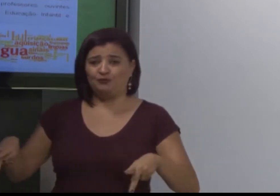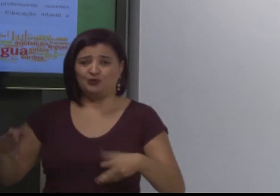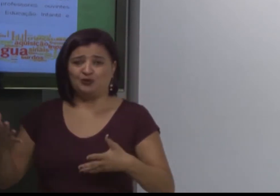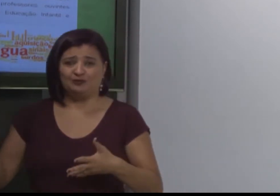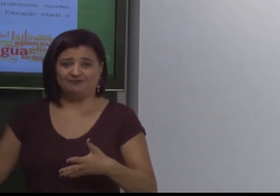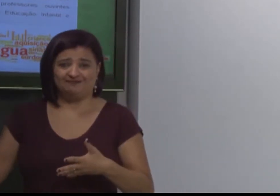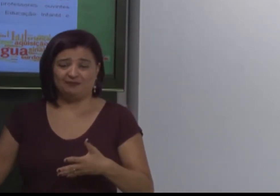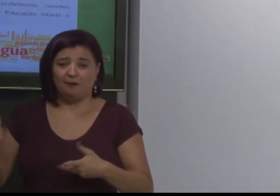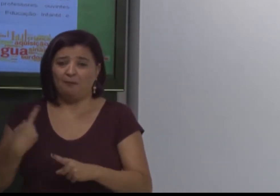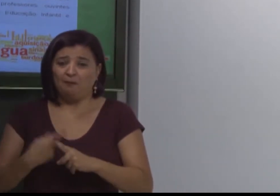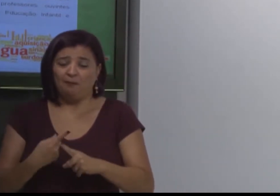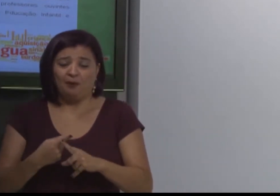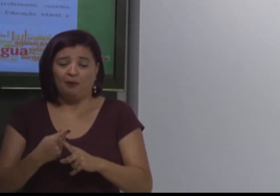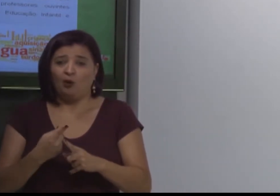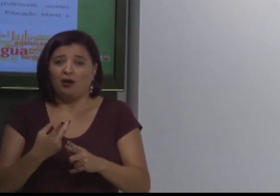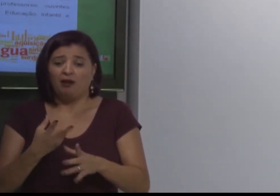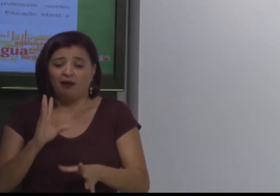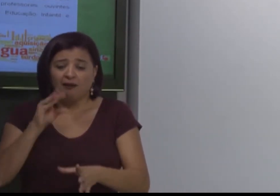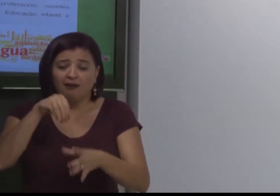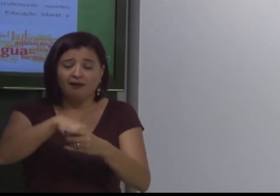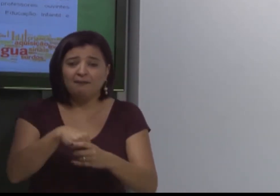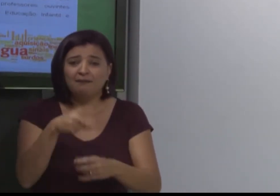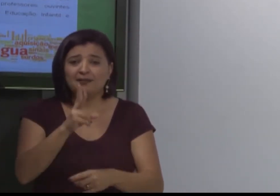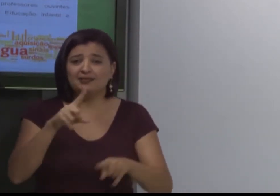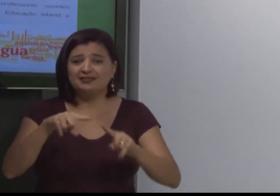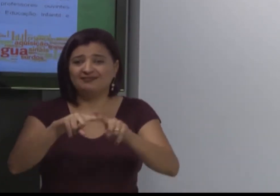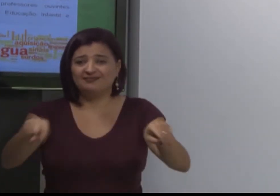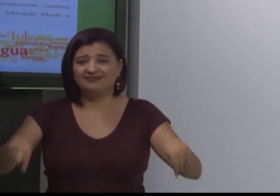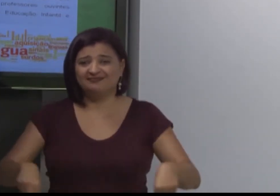mas ele está trabalhando ali na mesma sala.